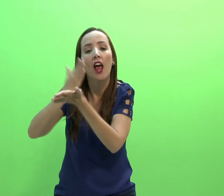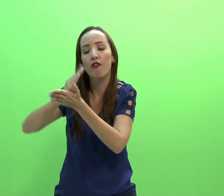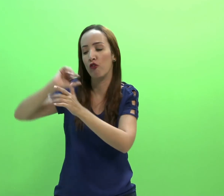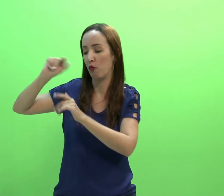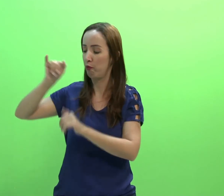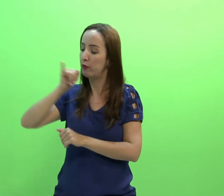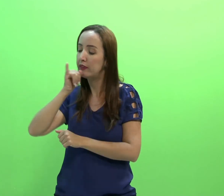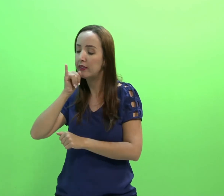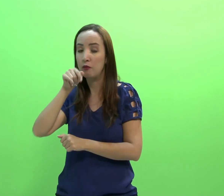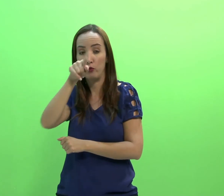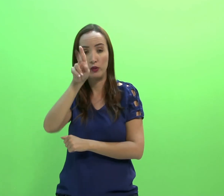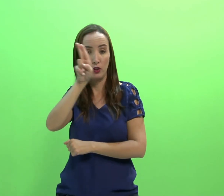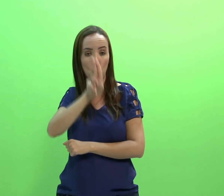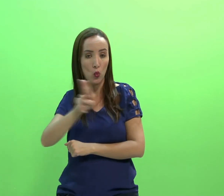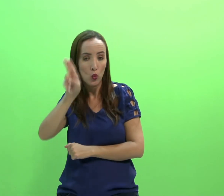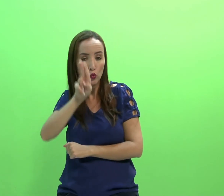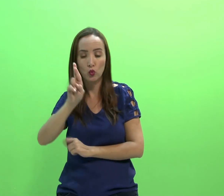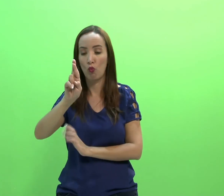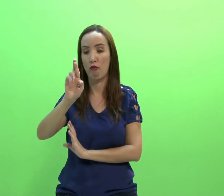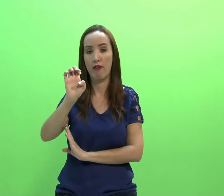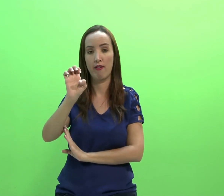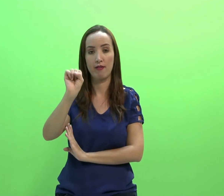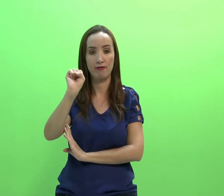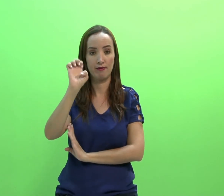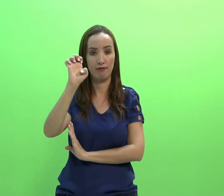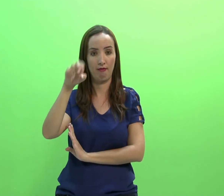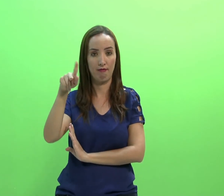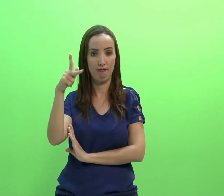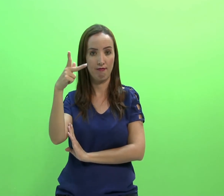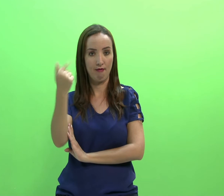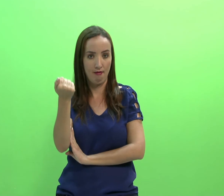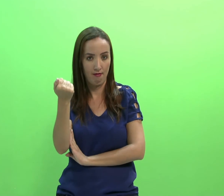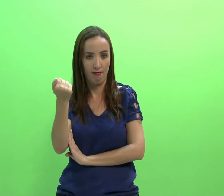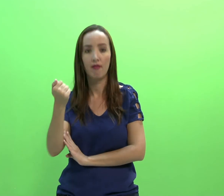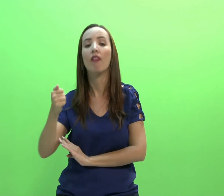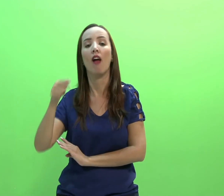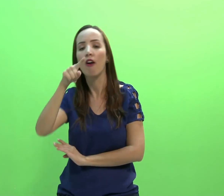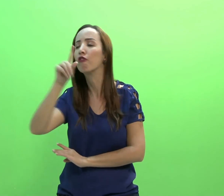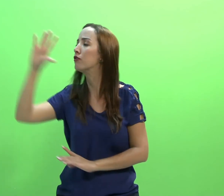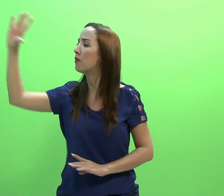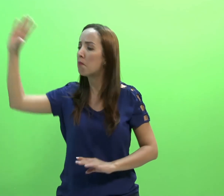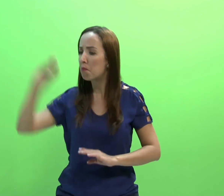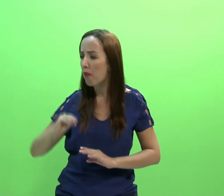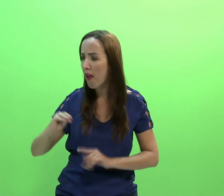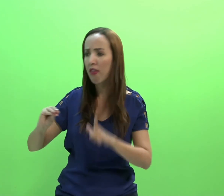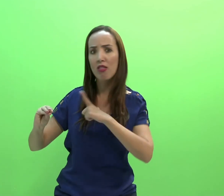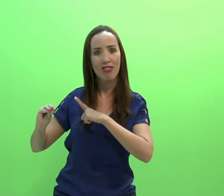detalhes. Então, quando você vai colocar uma referência de uma